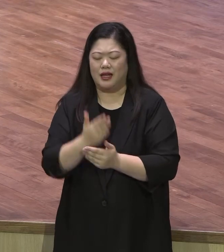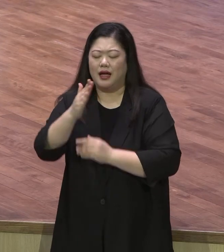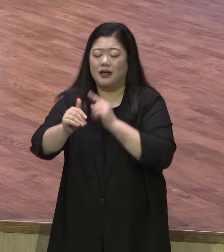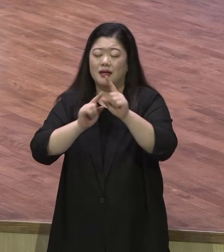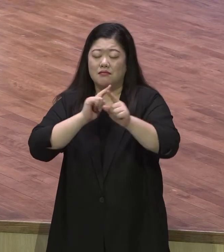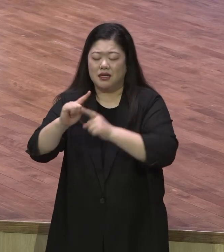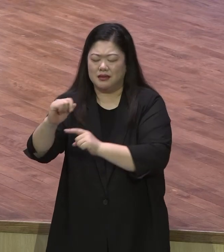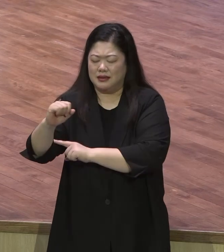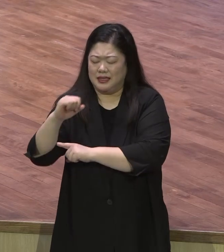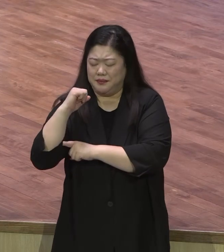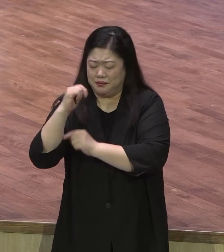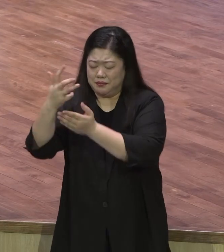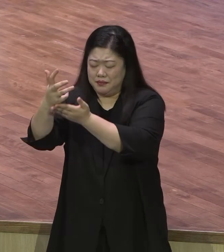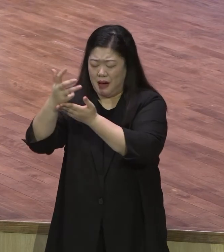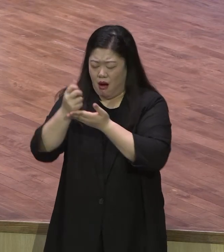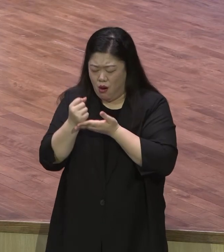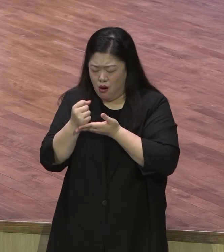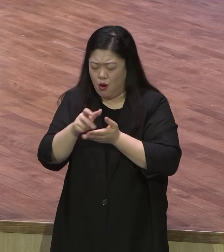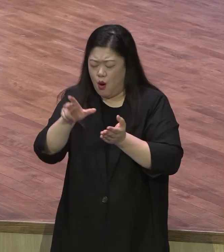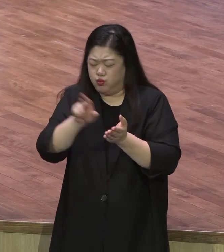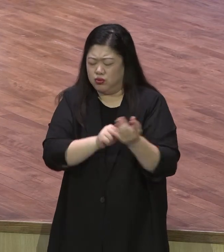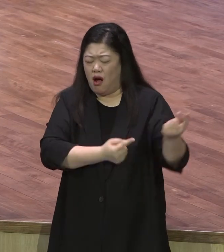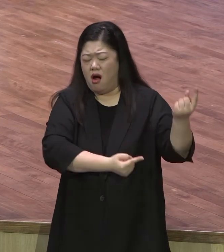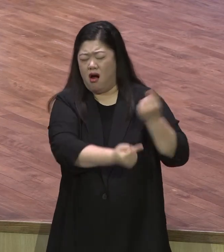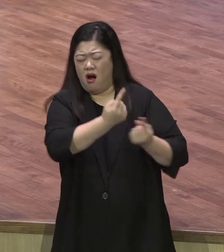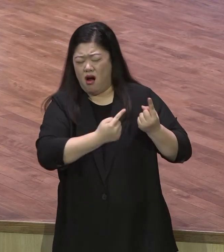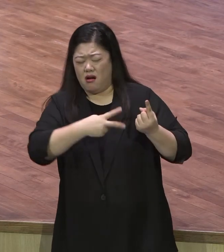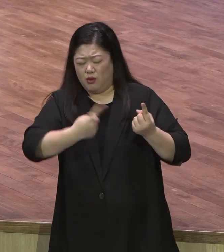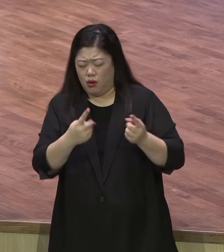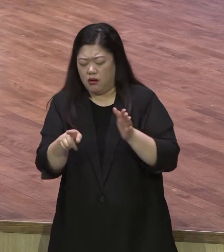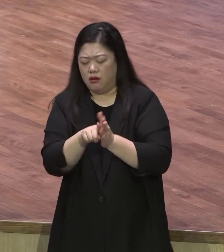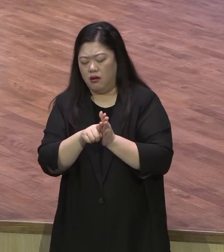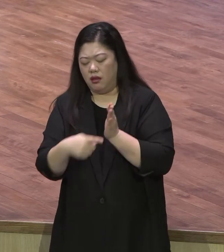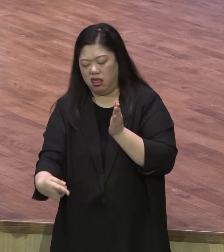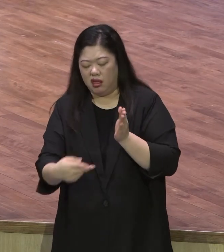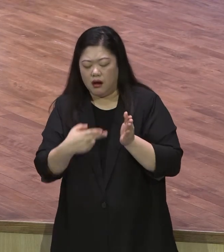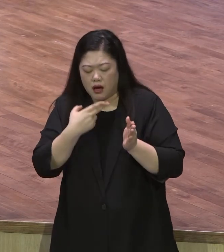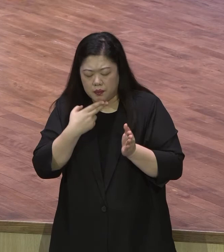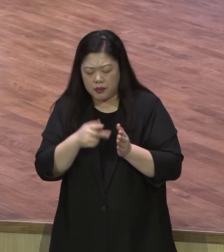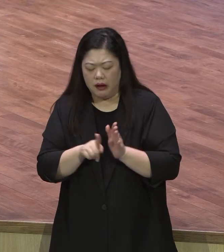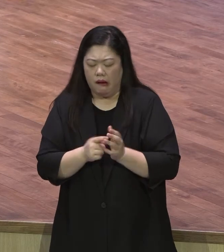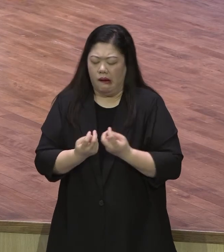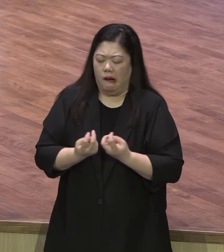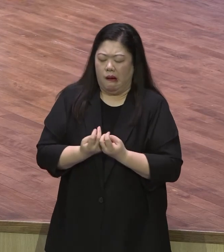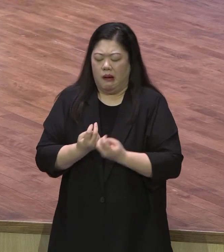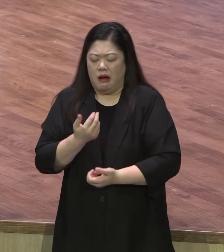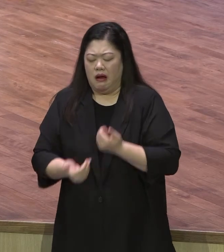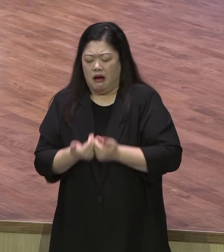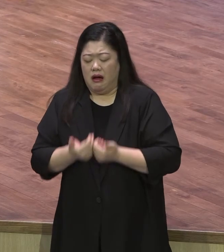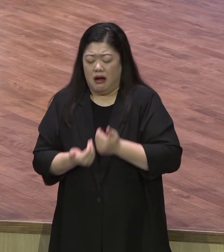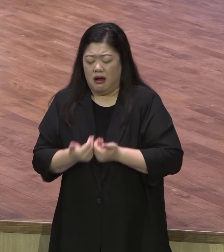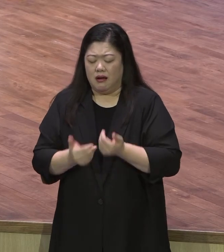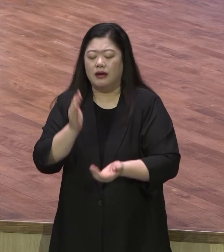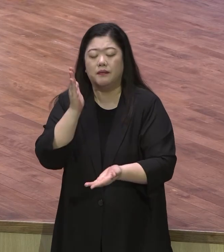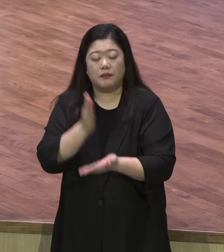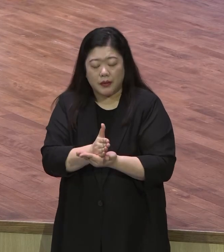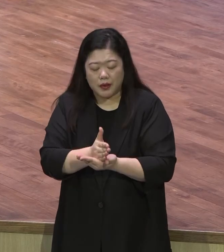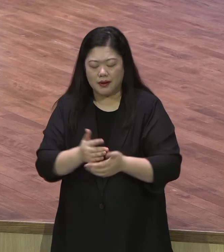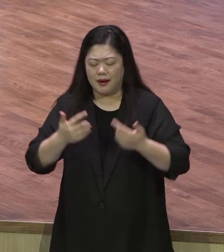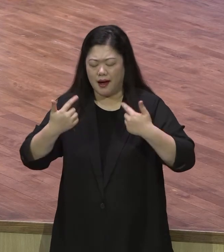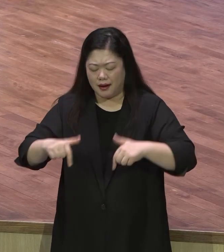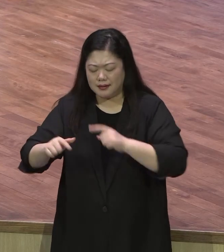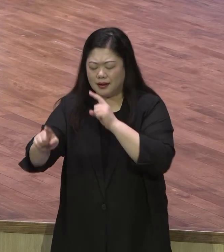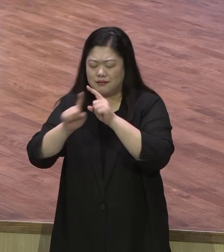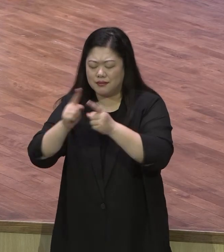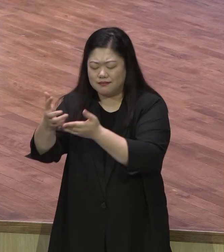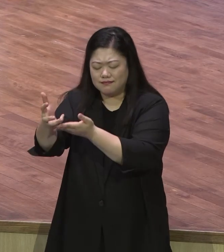어떤 환경에 변화가 온다 할지라도 흔들리지 말고 갈등하지 말고 날마다 이 말씀 속에서